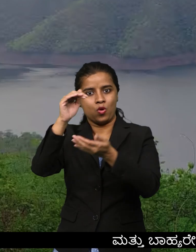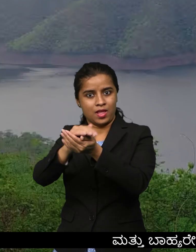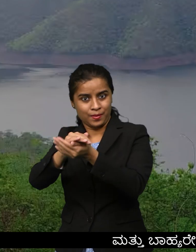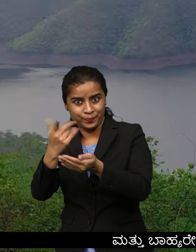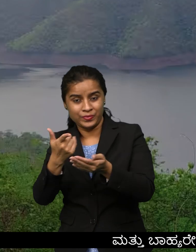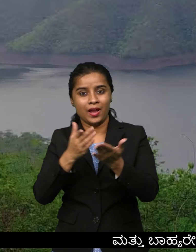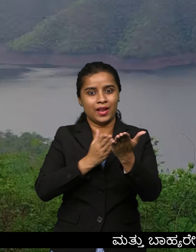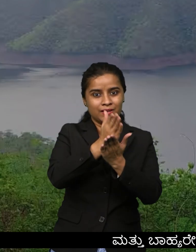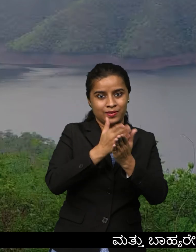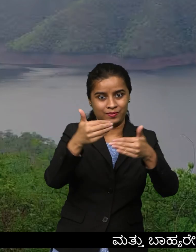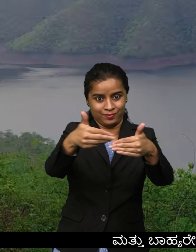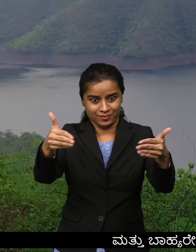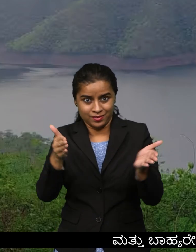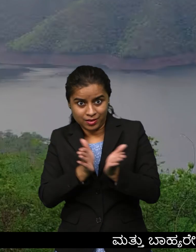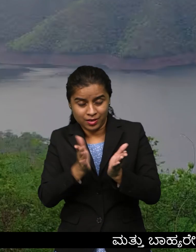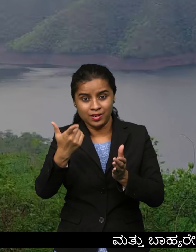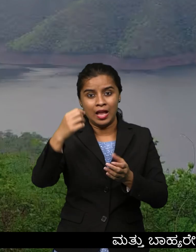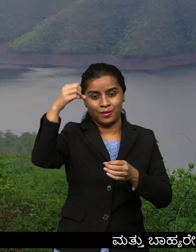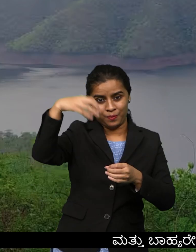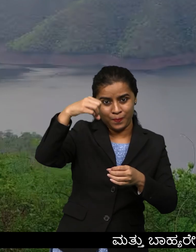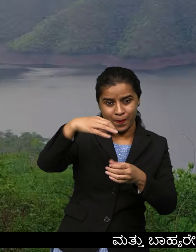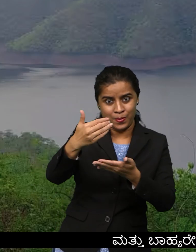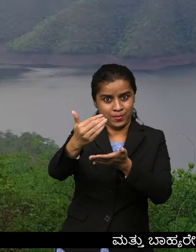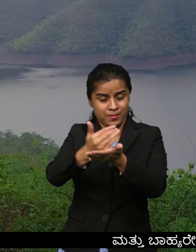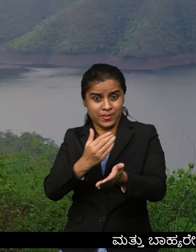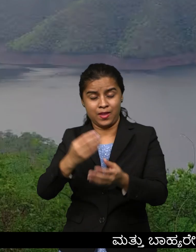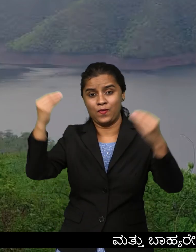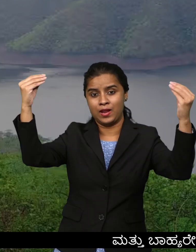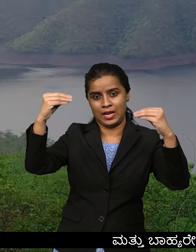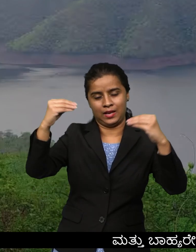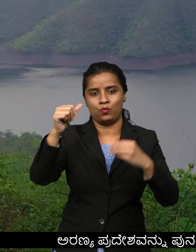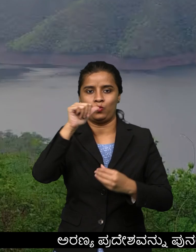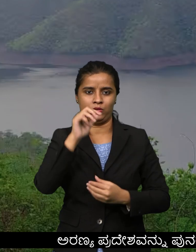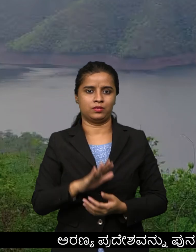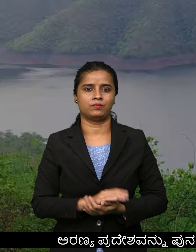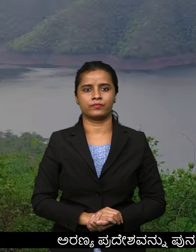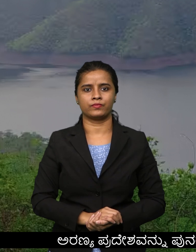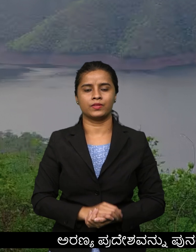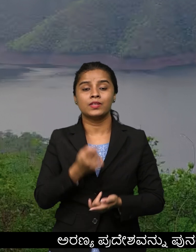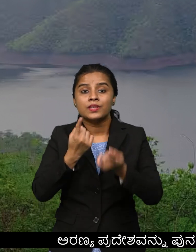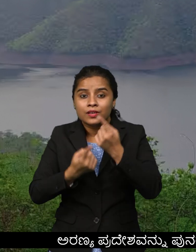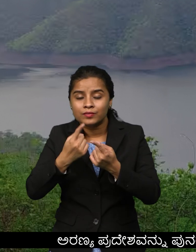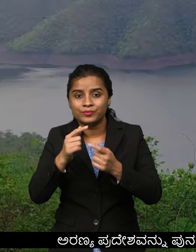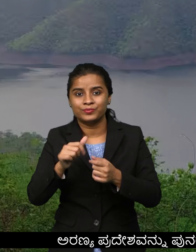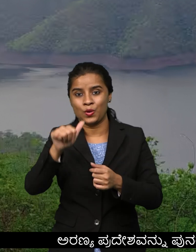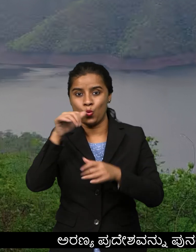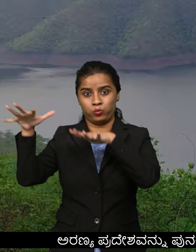ಮತ್ತು ಬಾಹ್ಯರೇಖೆ ಕಂದಕಗಳನ್ನು ನಿರ್ಮಿಸಿದ್ದಾರೆ. ಅರಣ್ಯ ಪ್ರದೇಶವನ್ನು